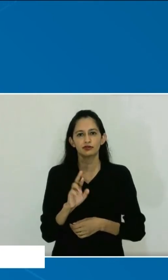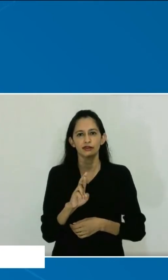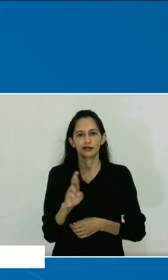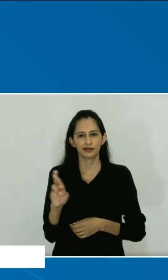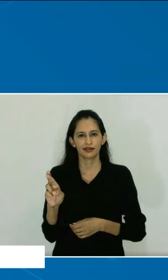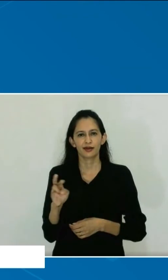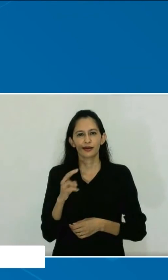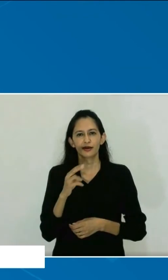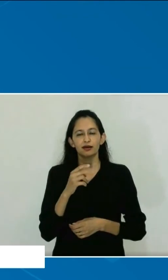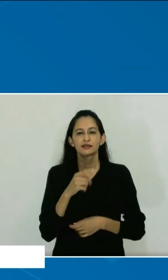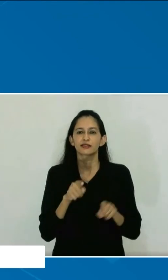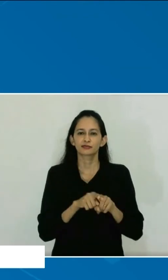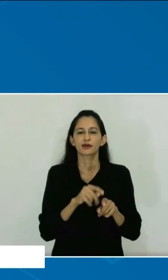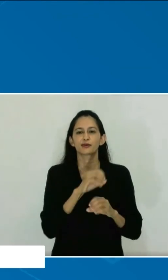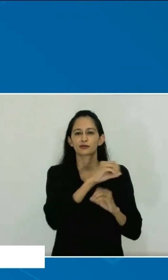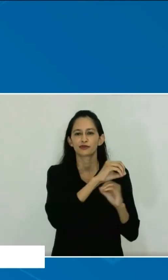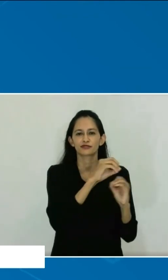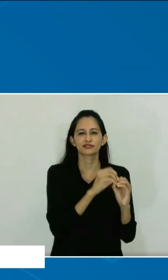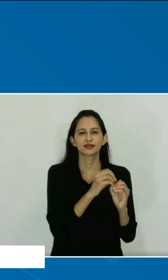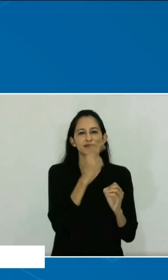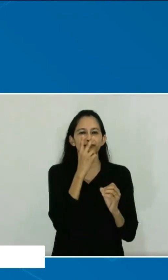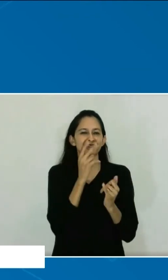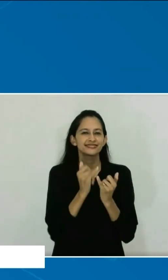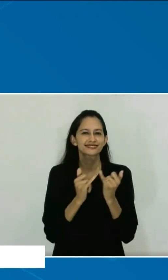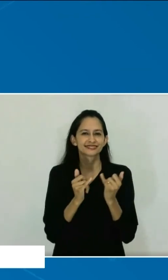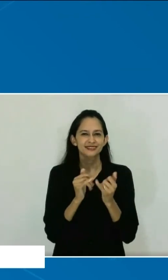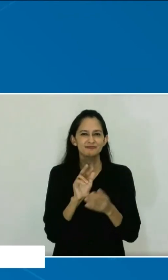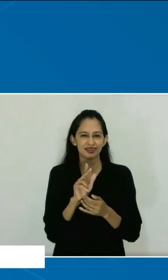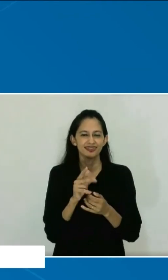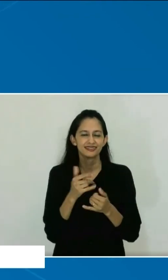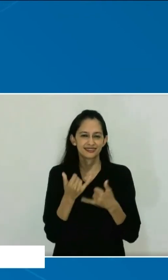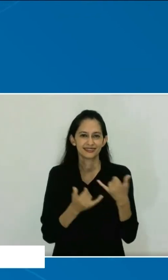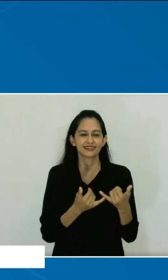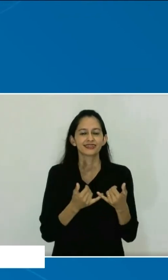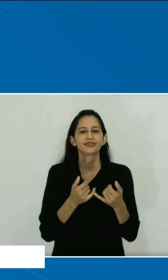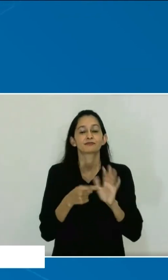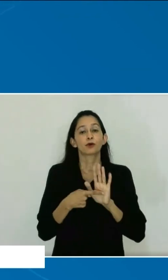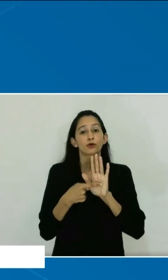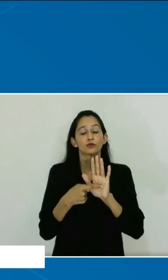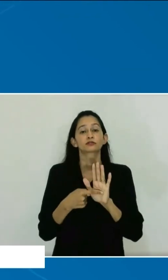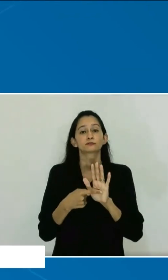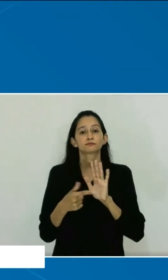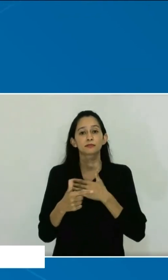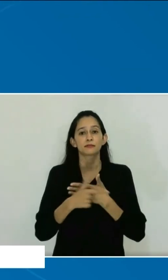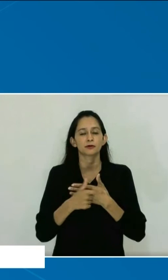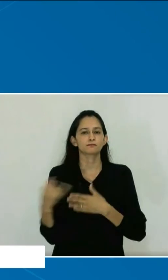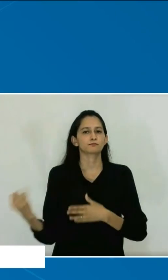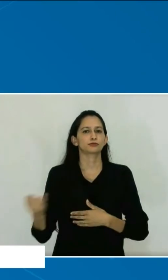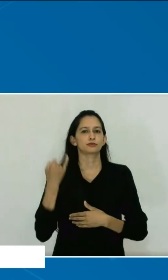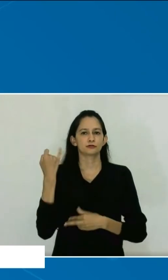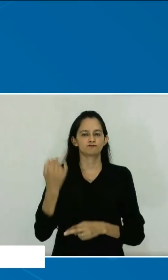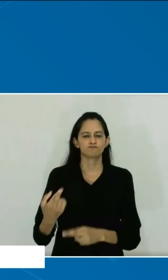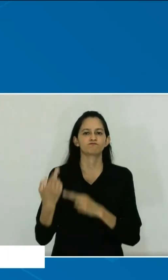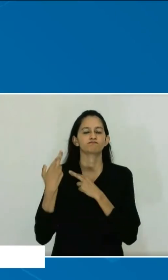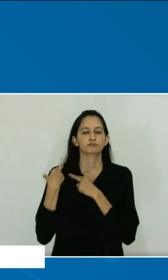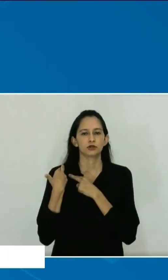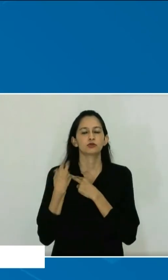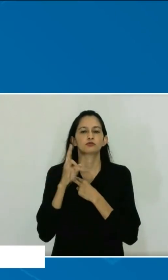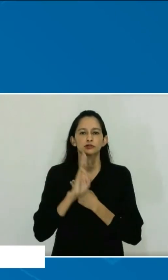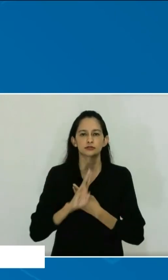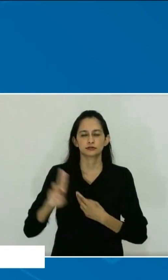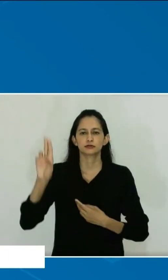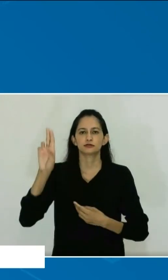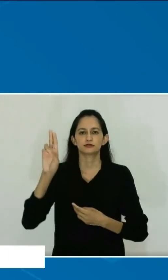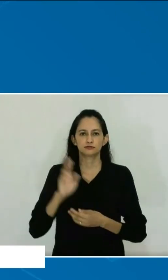e o FG, destacar o papel das universidades nesse cenário, que foi muito importante de sul a norte do